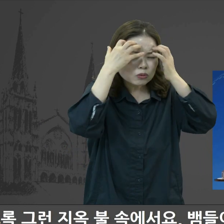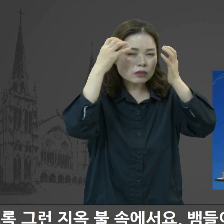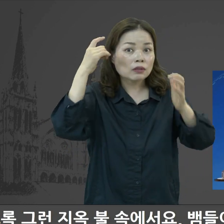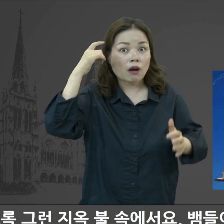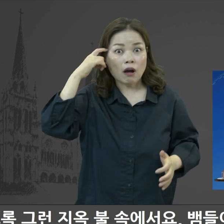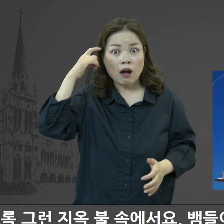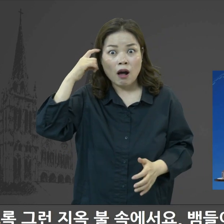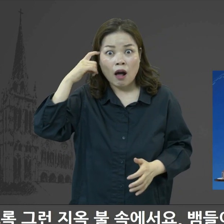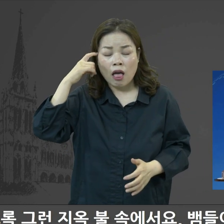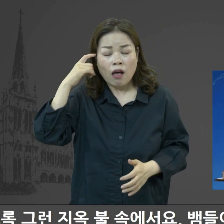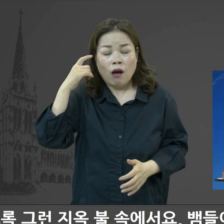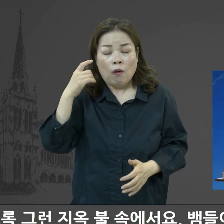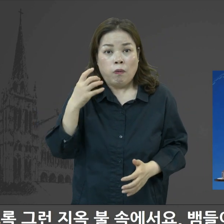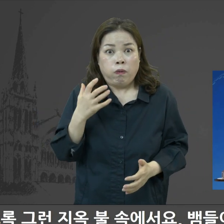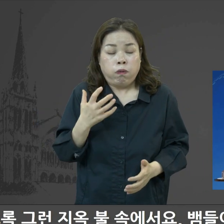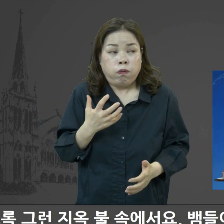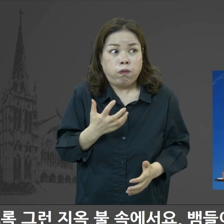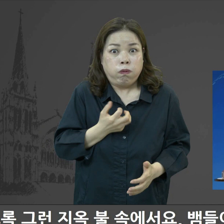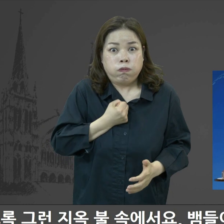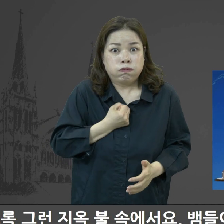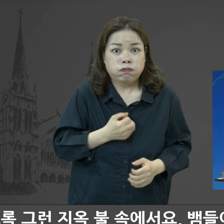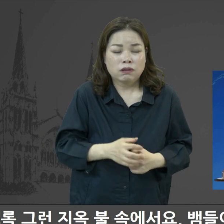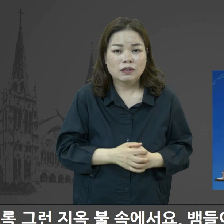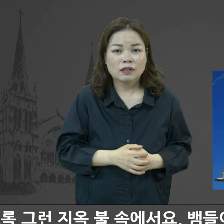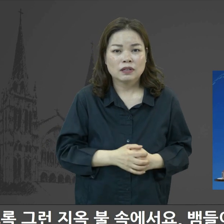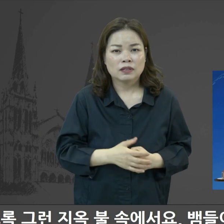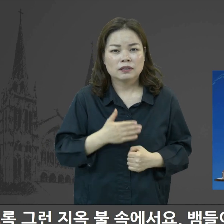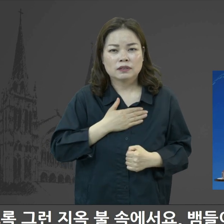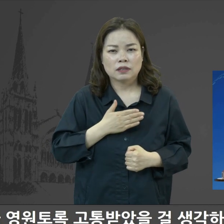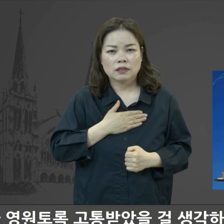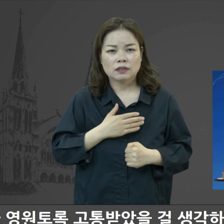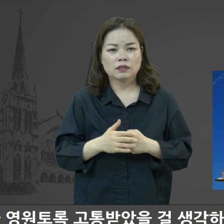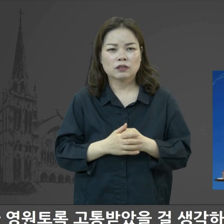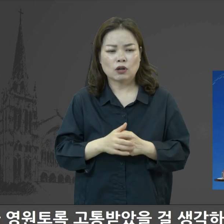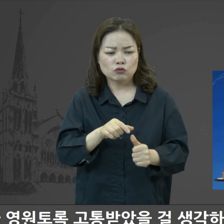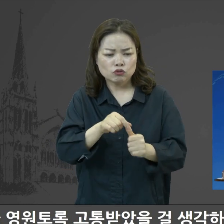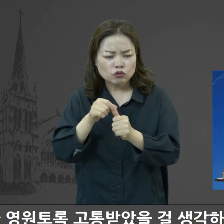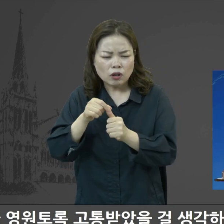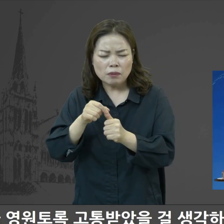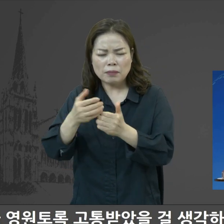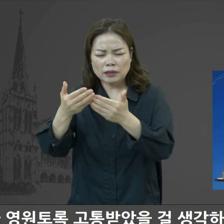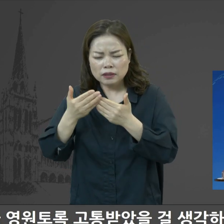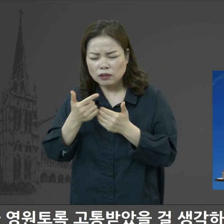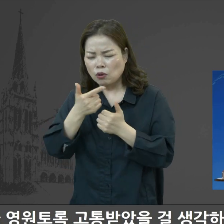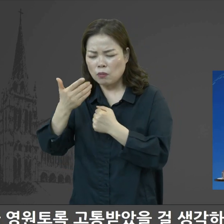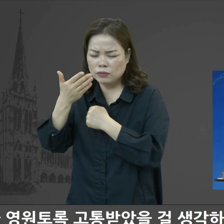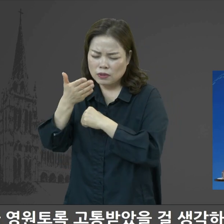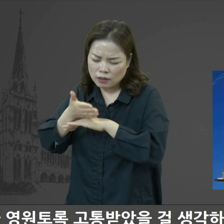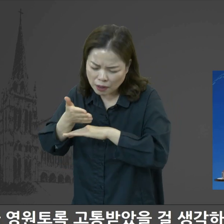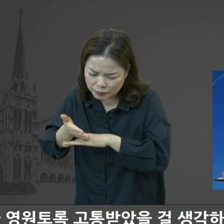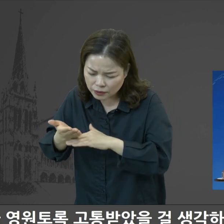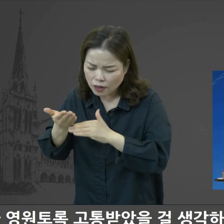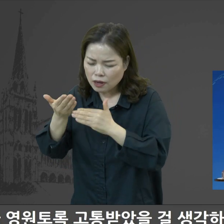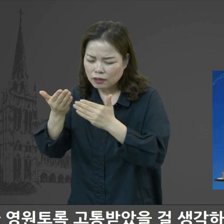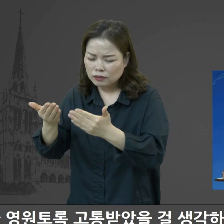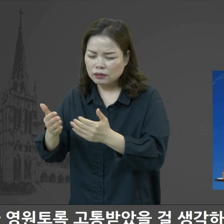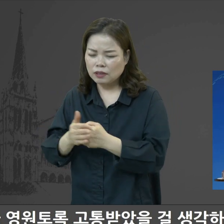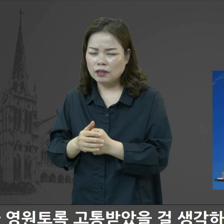걸 생각하면요 너무너무 끔찍해요. 저는 제가 구원받은 것이 얼마나 감사한지,